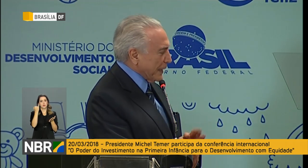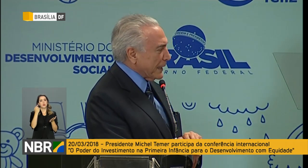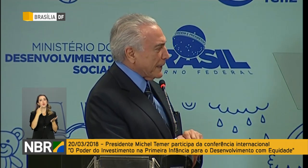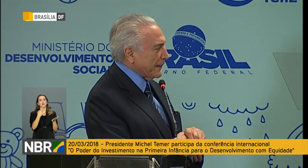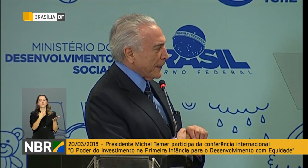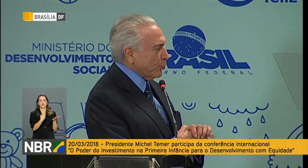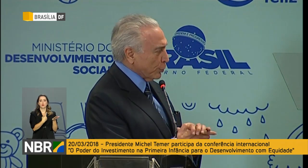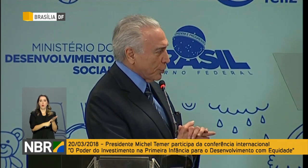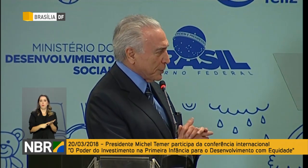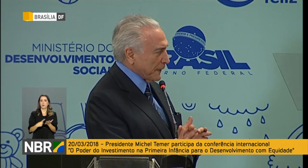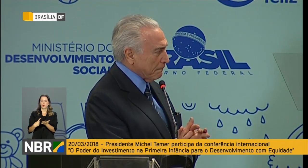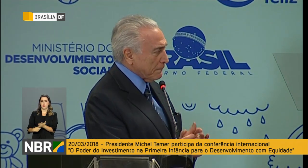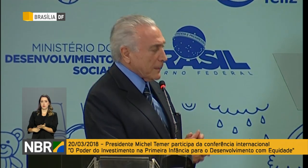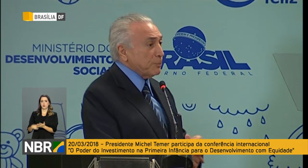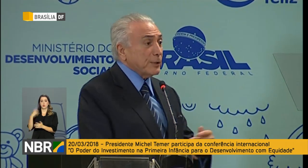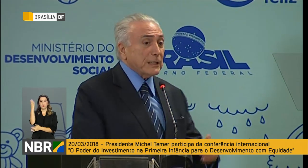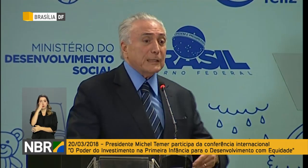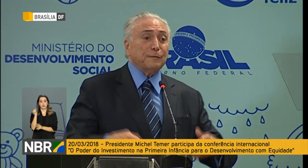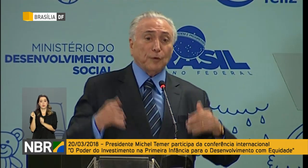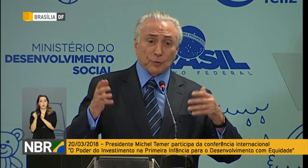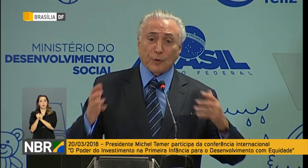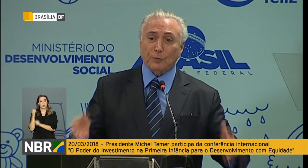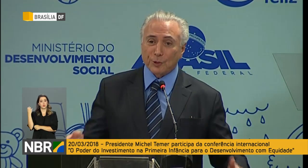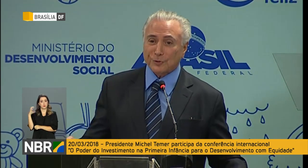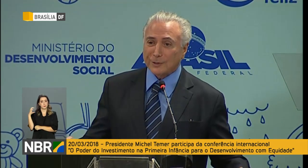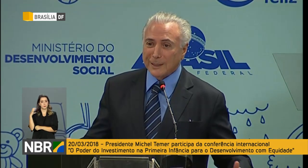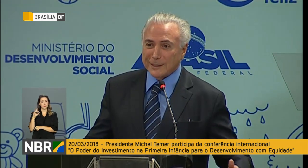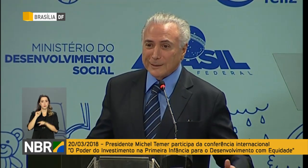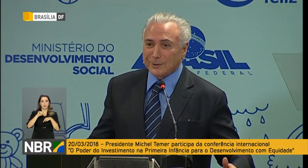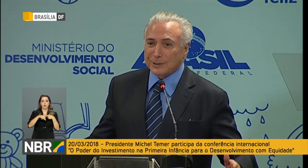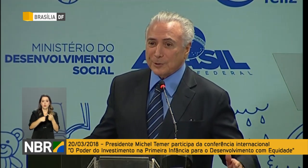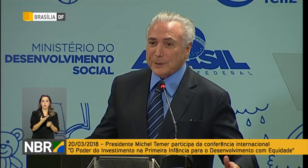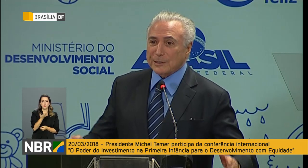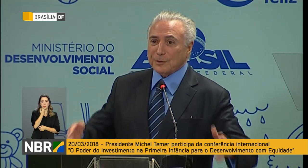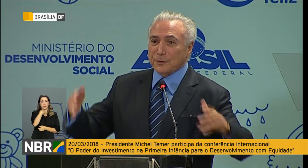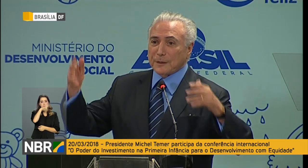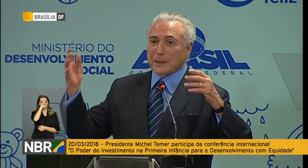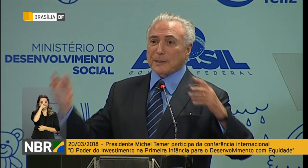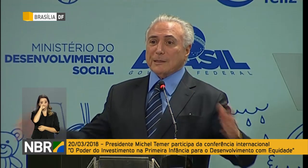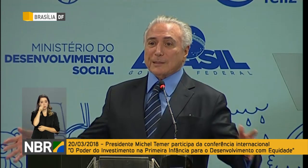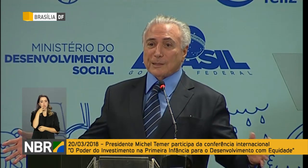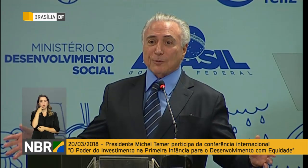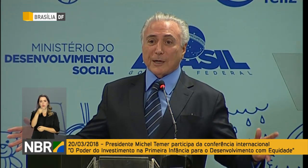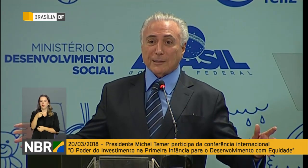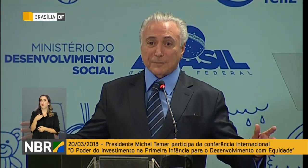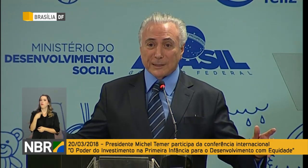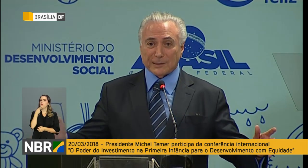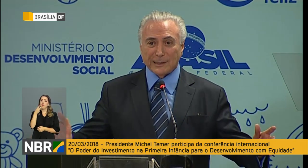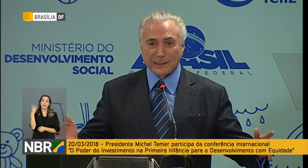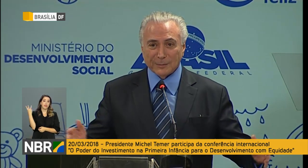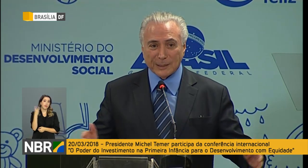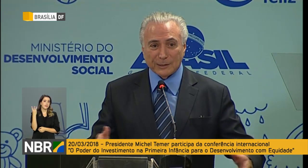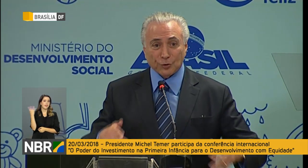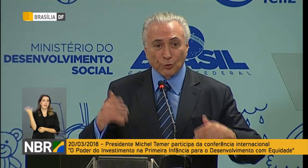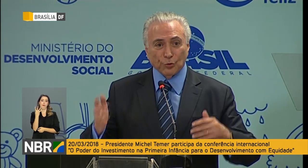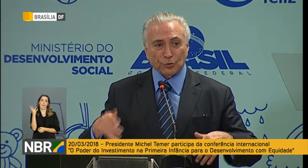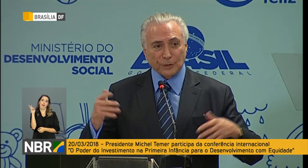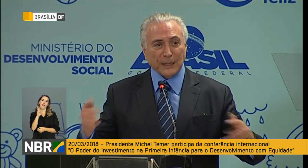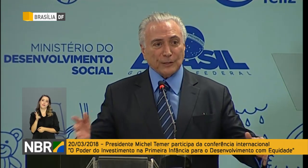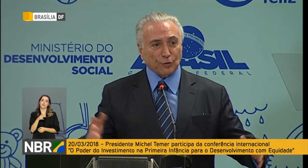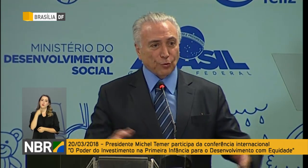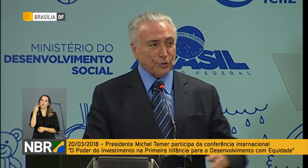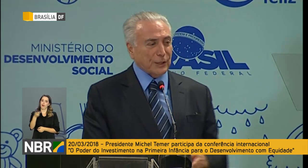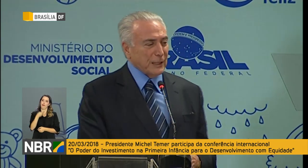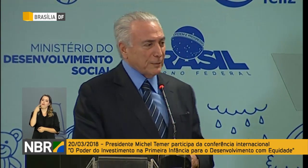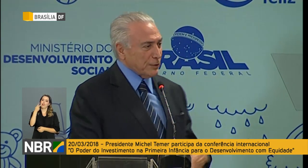e para a Colômbia. Depois ainda fomos para o almoço e eu disse, presidente, vou falar pela terceira ou quarta vez, porque é discursos